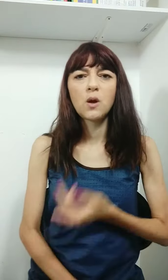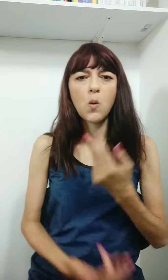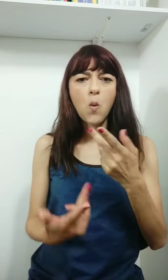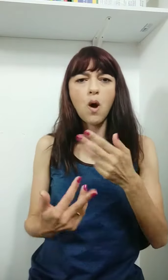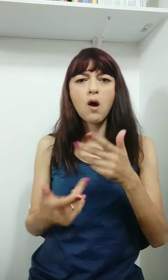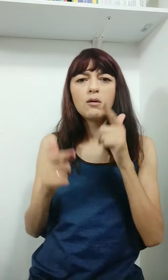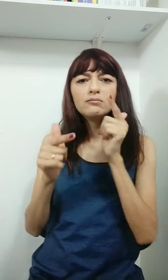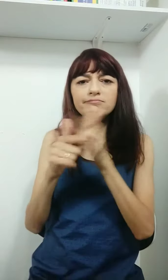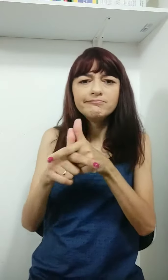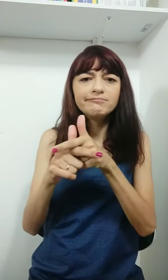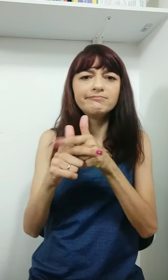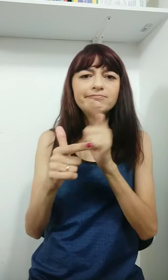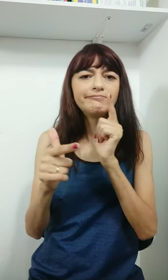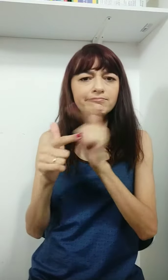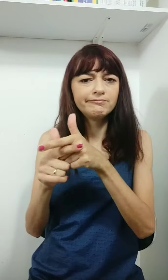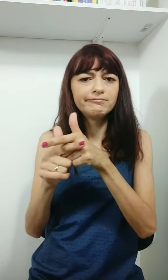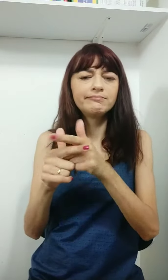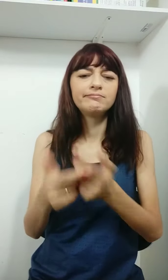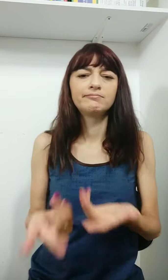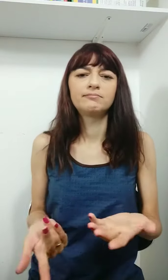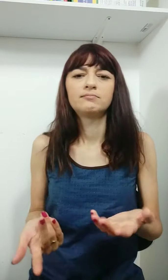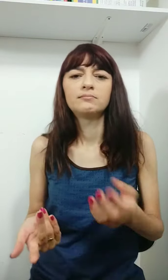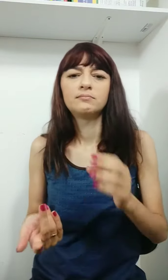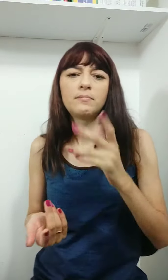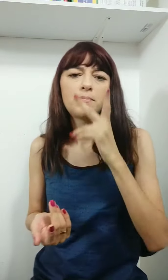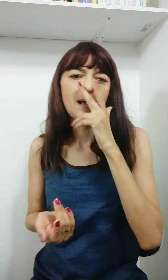de ocupada, não pode, vai depender muito do contexto, tá bom?